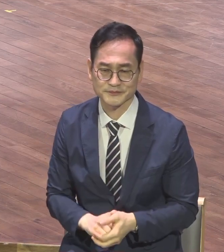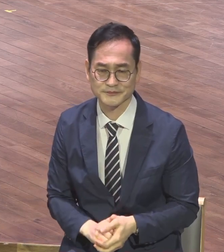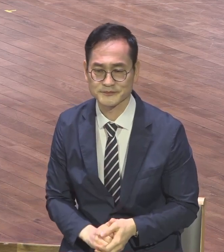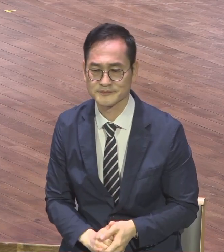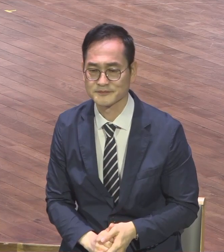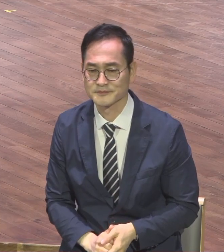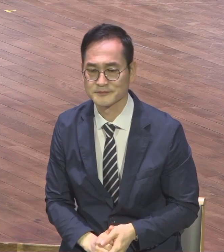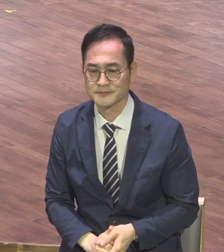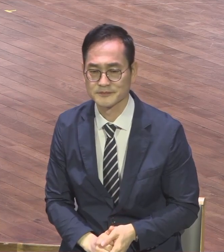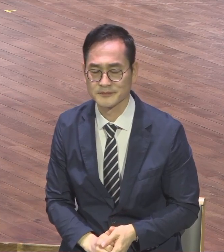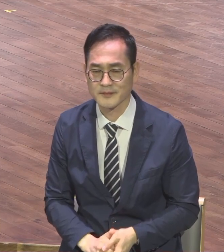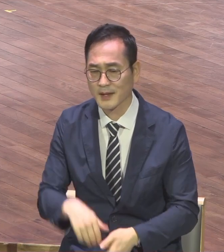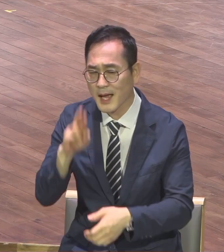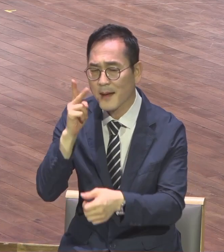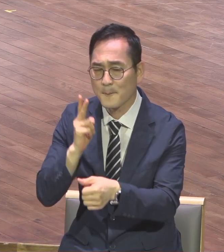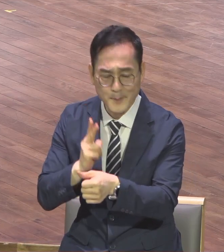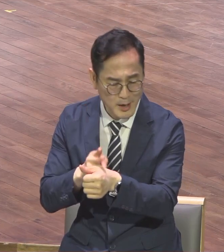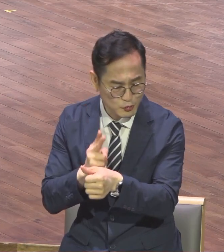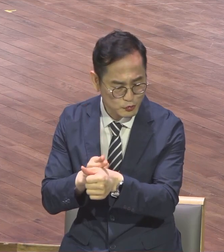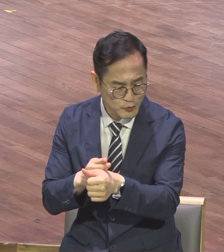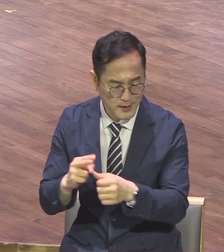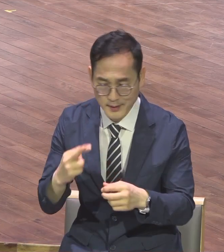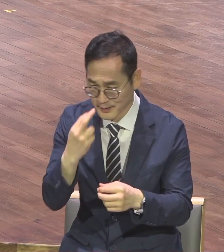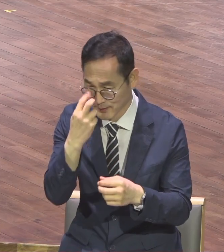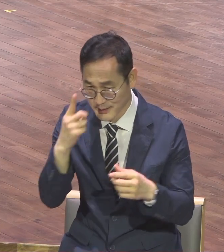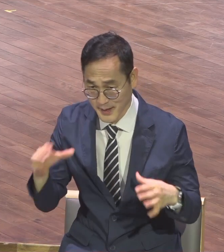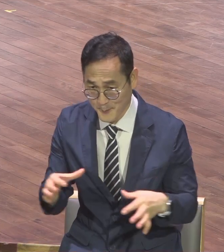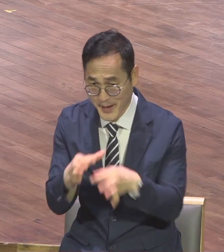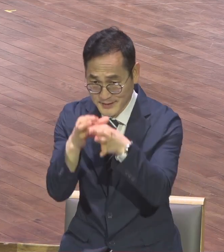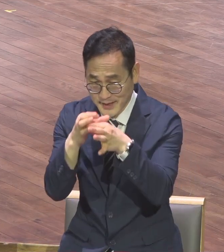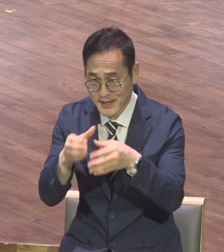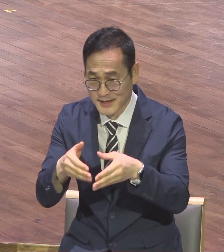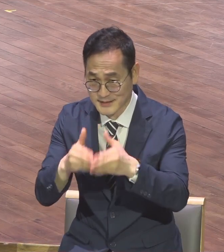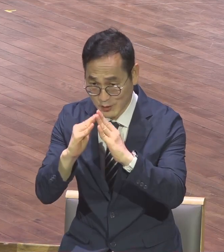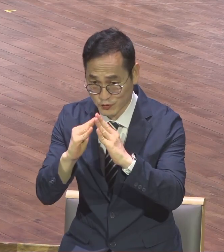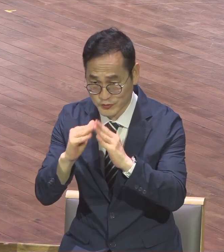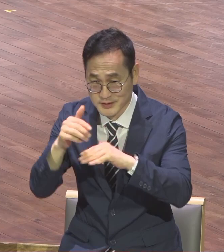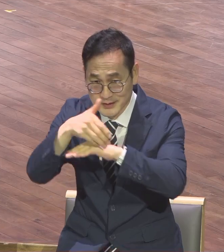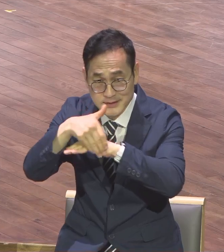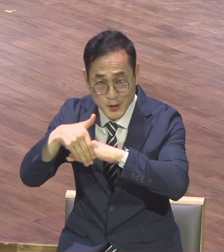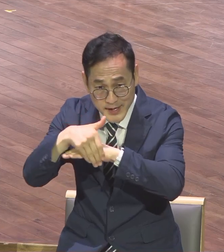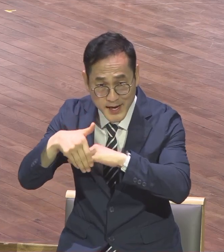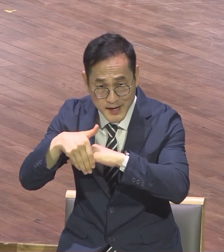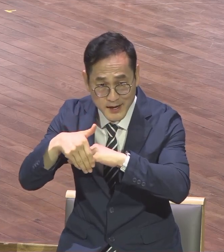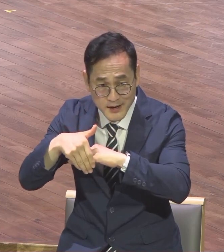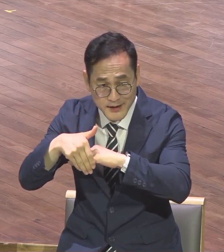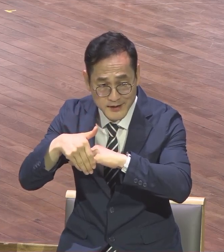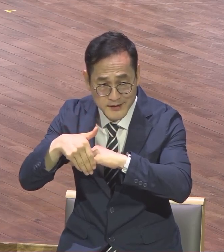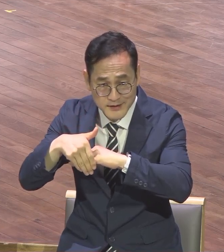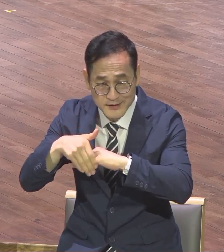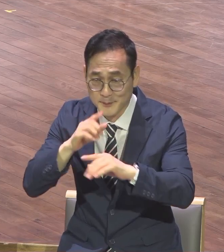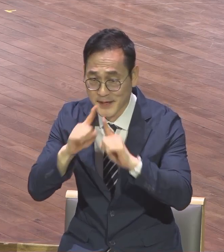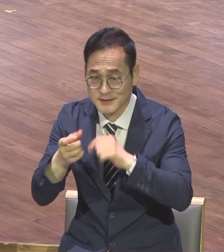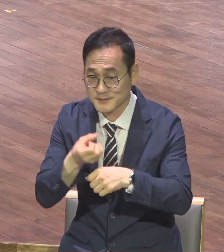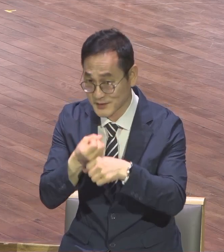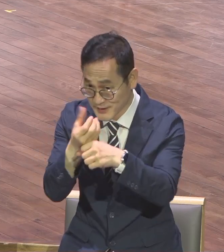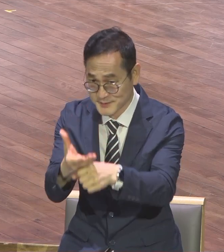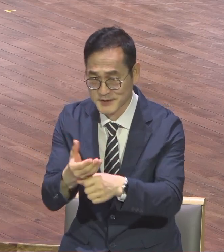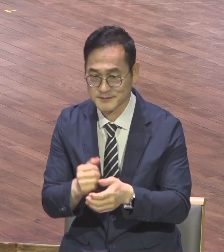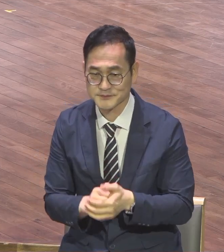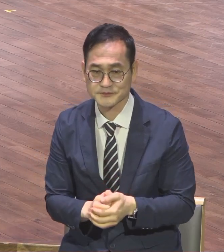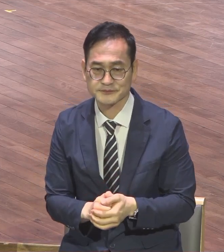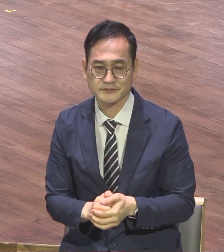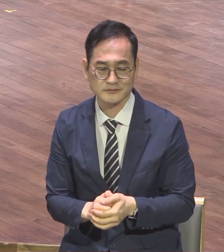이들을 말씀 가지고 바울의 망대 세우는 전략이란 제목으로 말씀을 드립니다. 지난주에